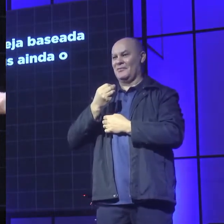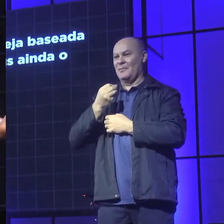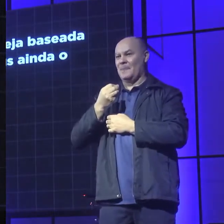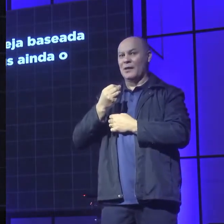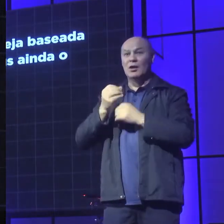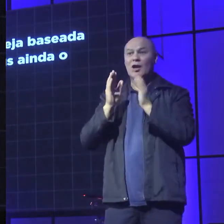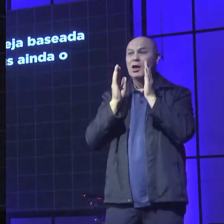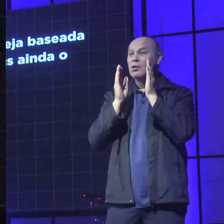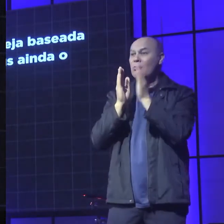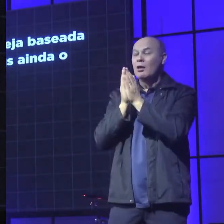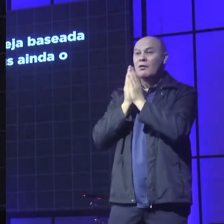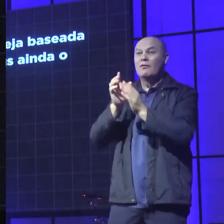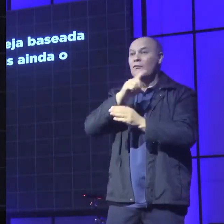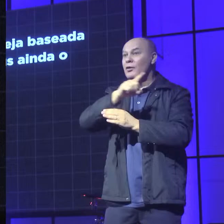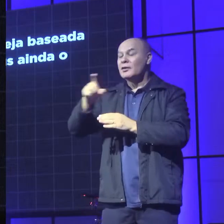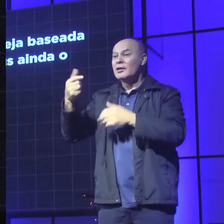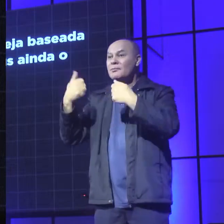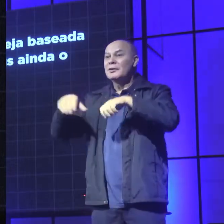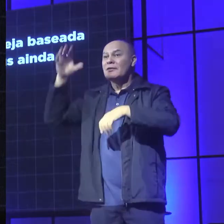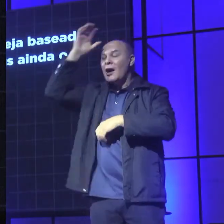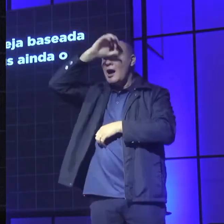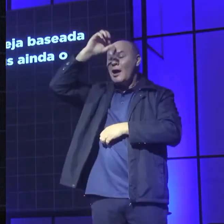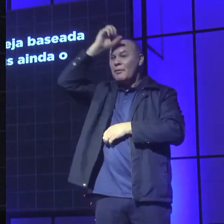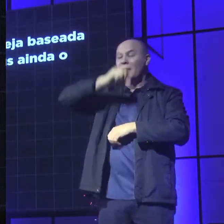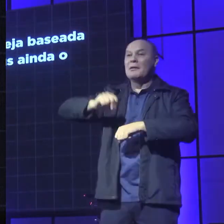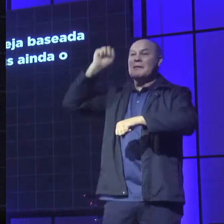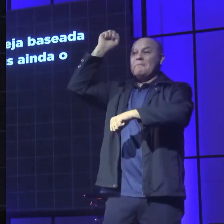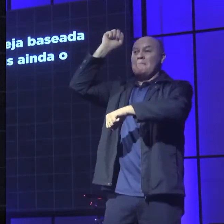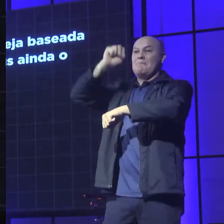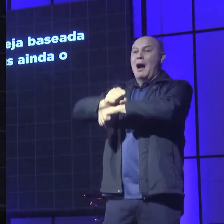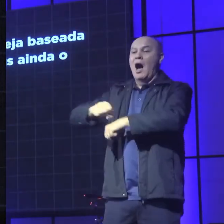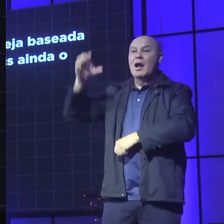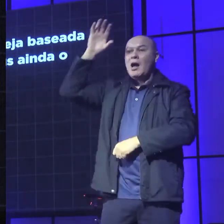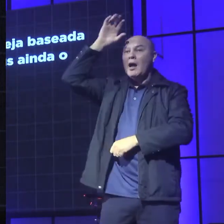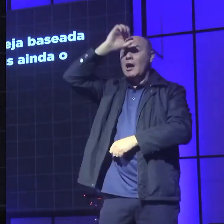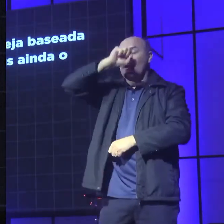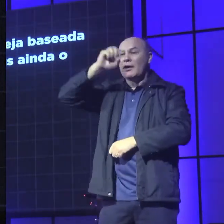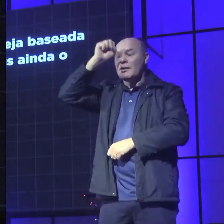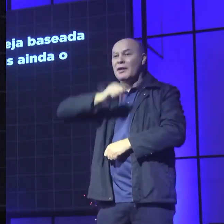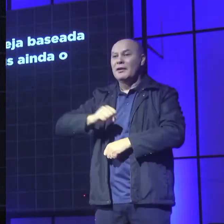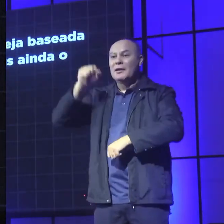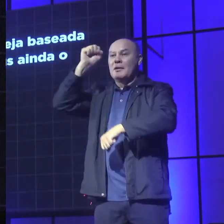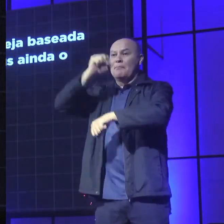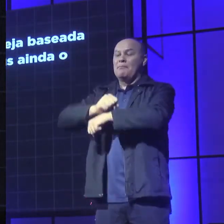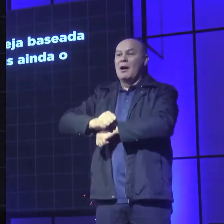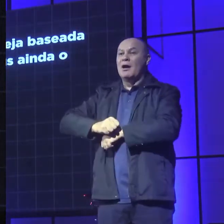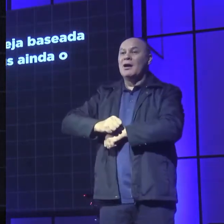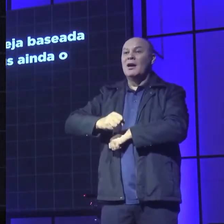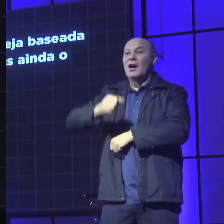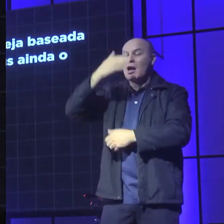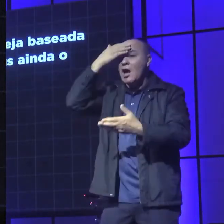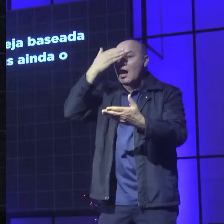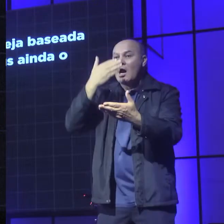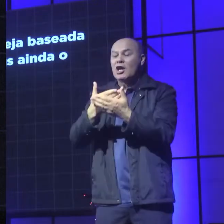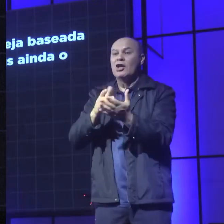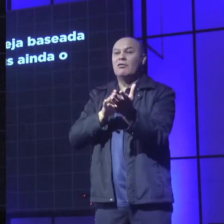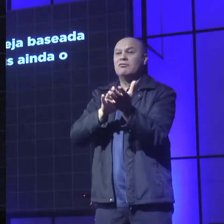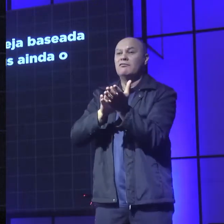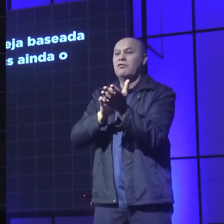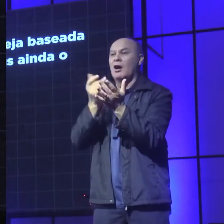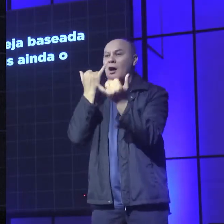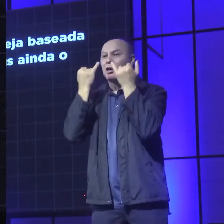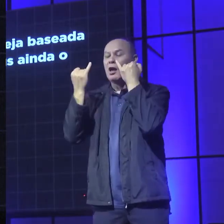as falsas notícias. Pare de ouvir, basear a sua vida naquilo que você tem